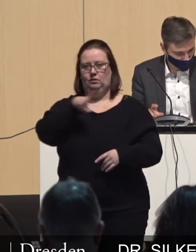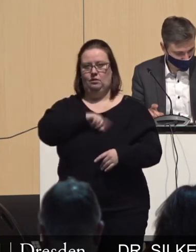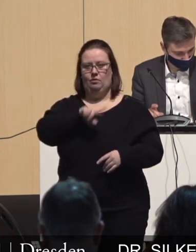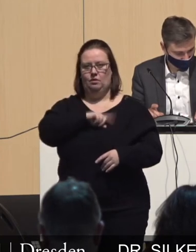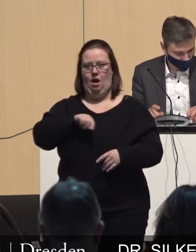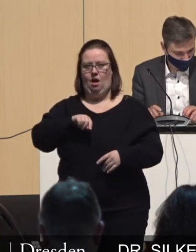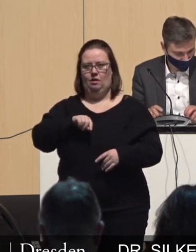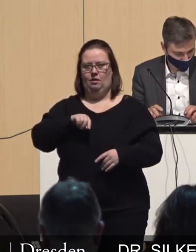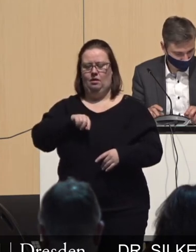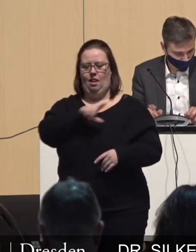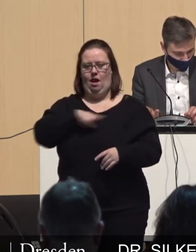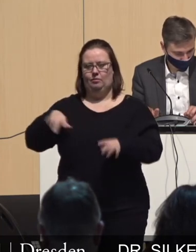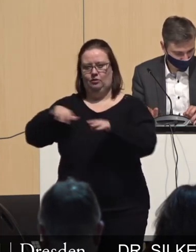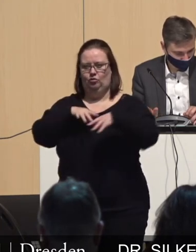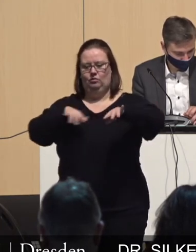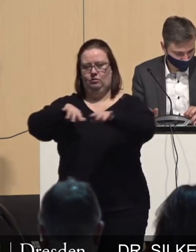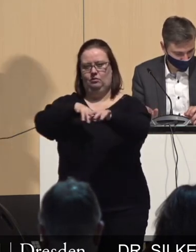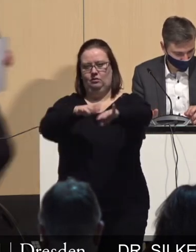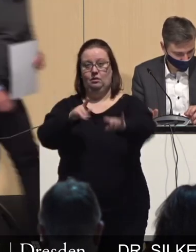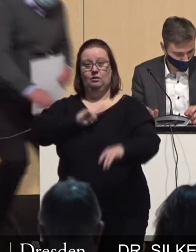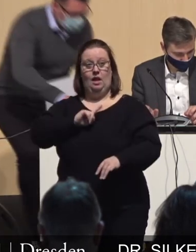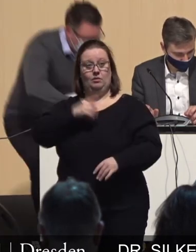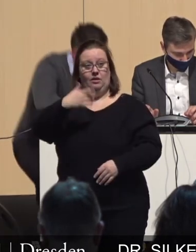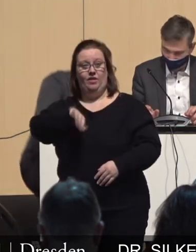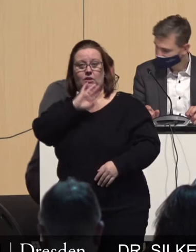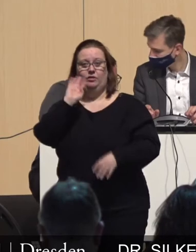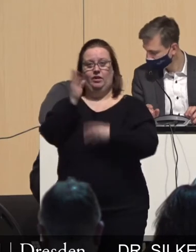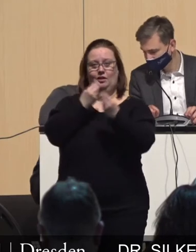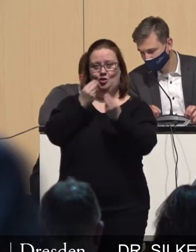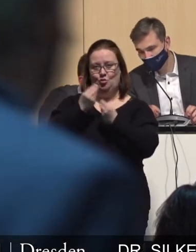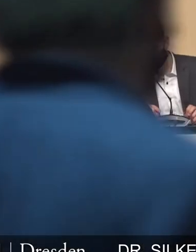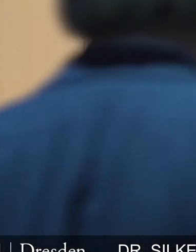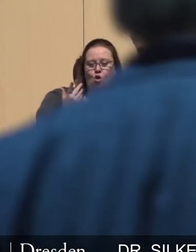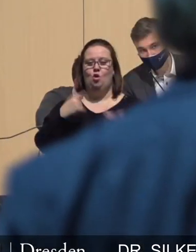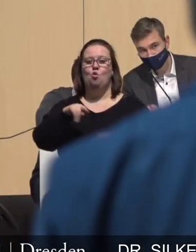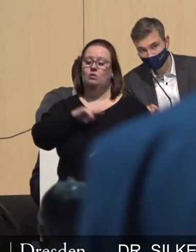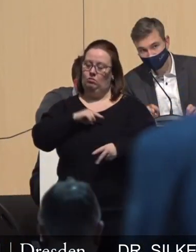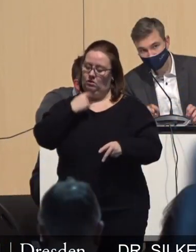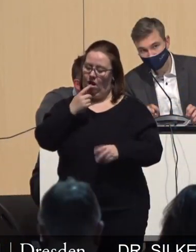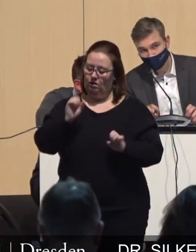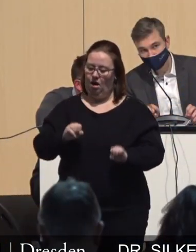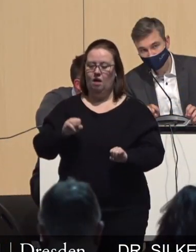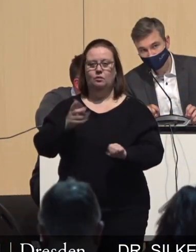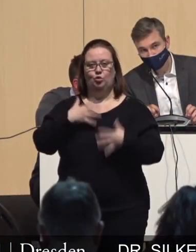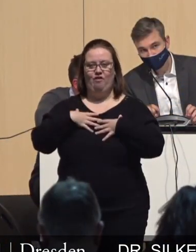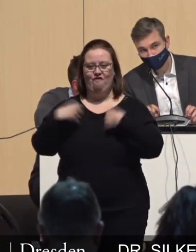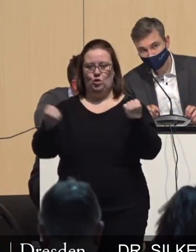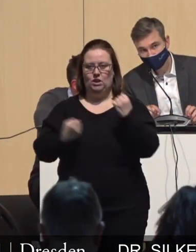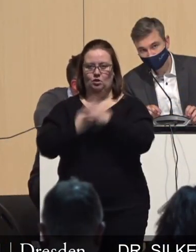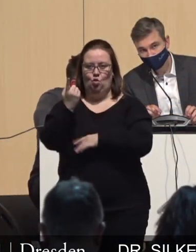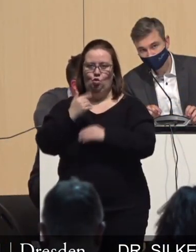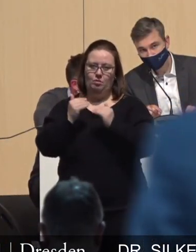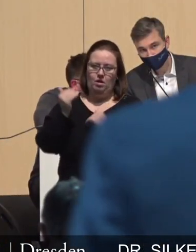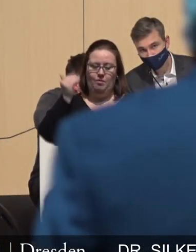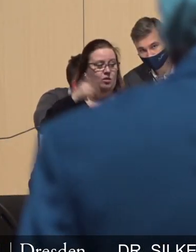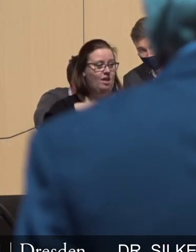Leipzig, auf die Straße gehen. Ich bin dort gewesen, habe mit vielen gesprochen und ich kann Ihnen sagen, der Frust ist groß und er wächst. Sie